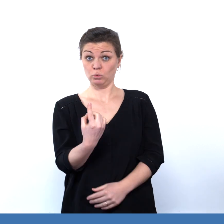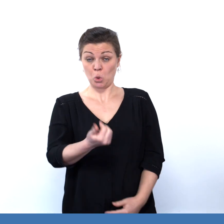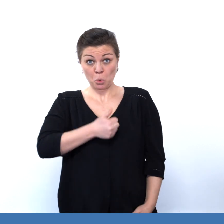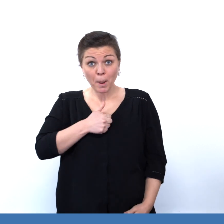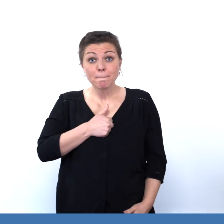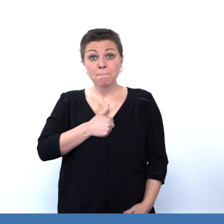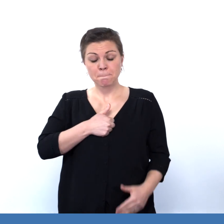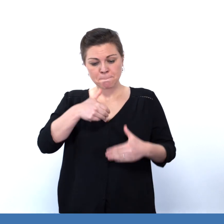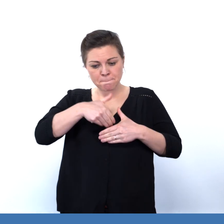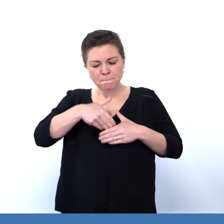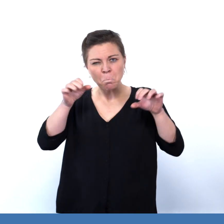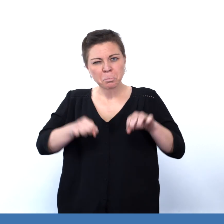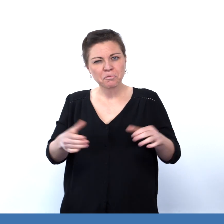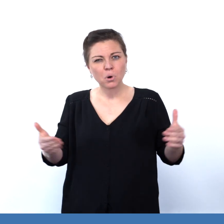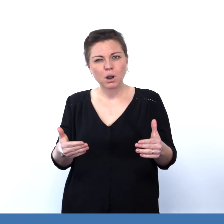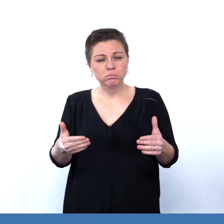nous-mêmes,